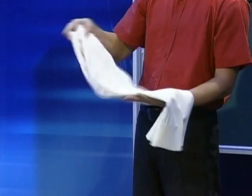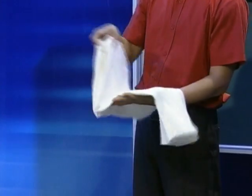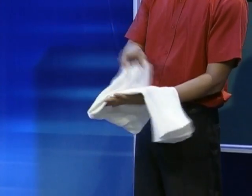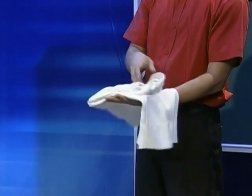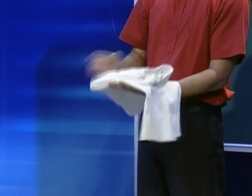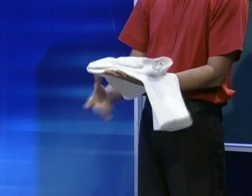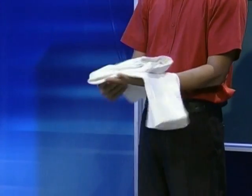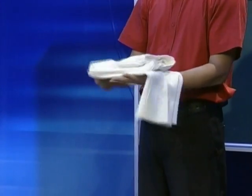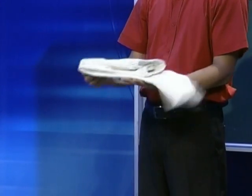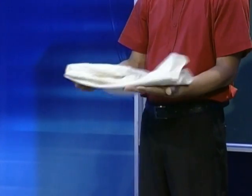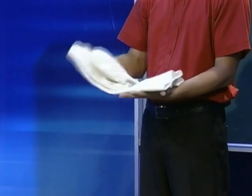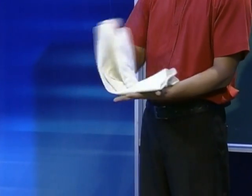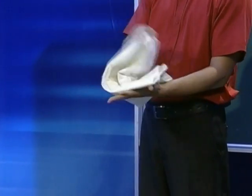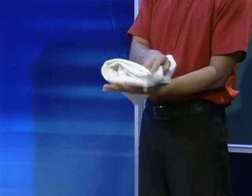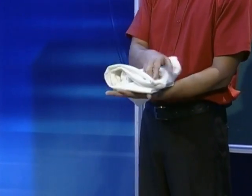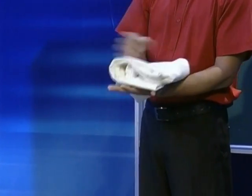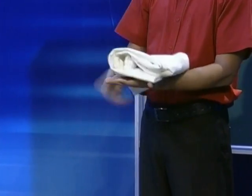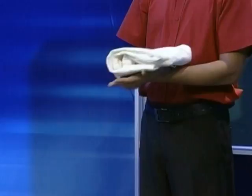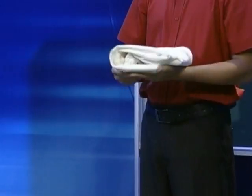Các em hãy cùng quan sát động tác của thầy nhé.